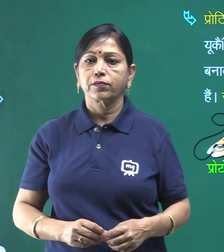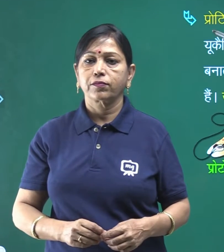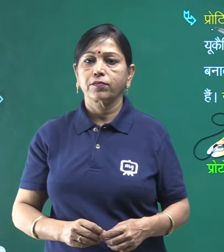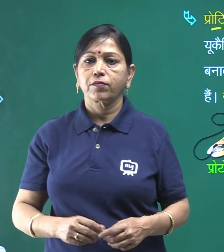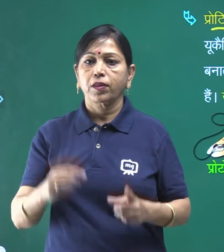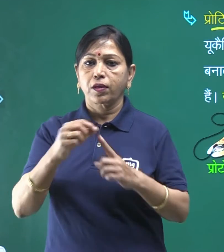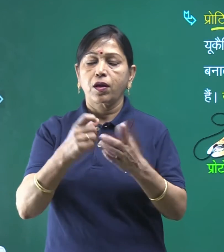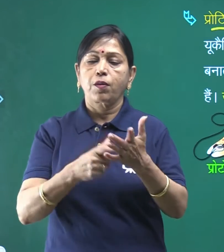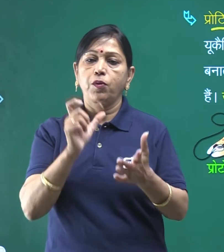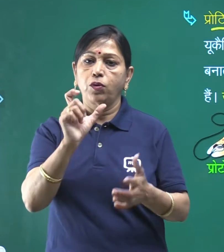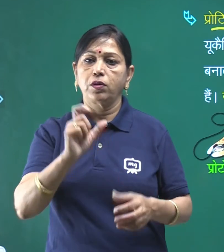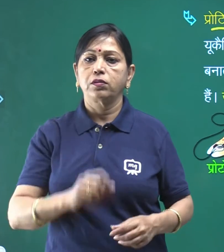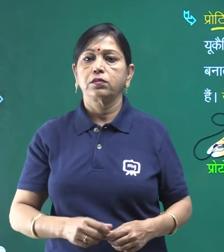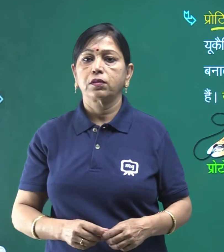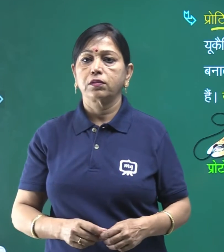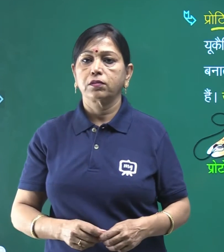प्रोटिस्टा,